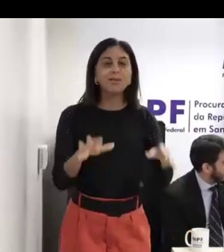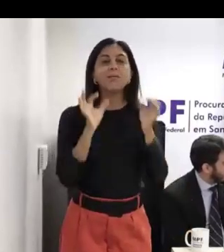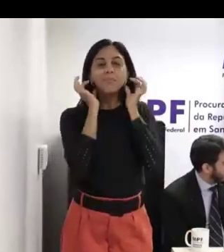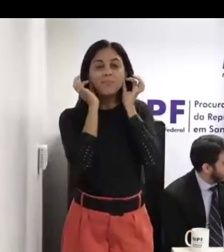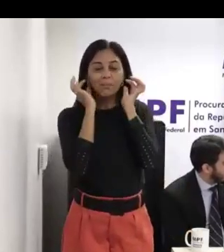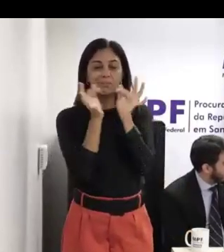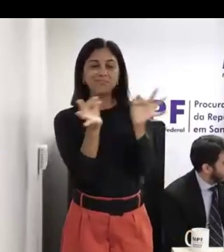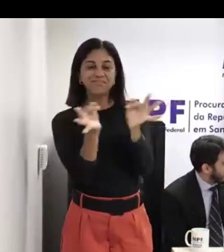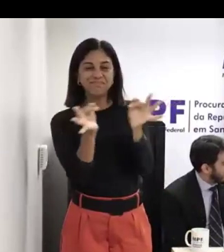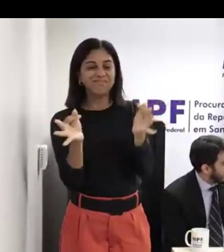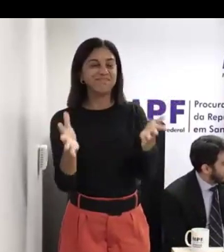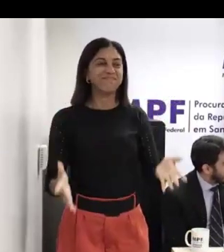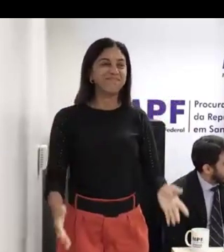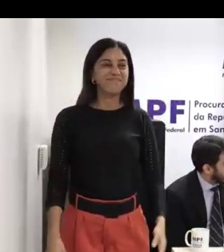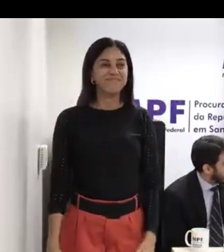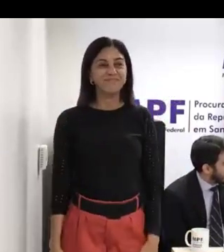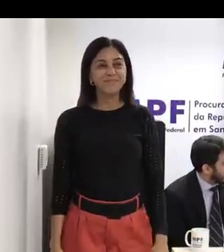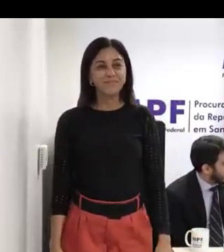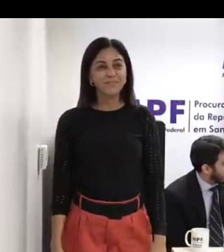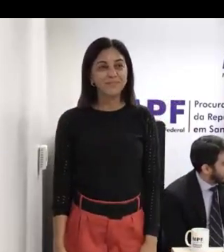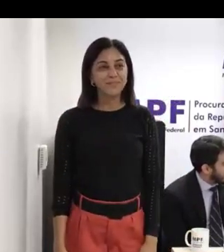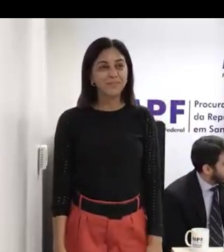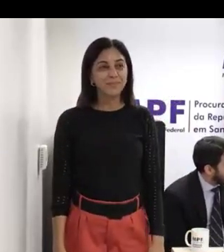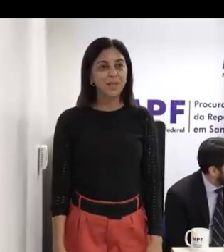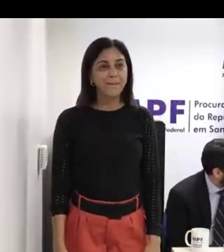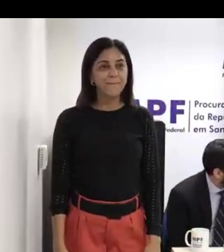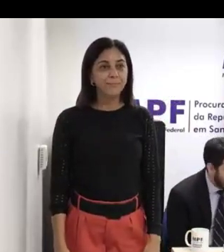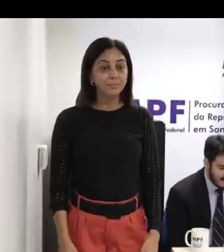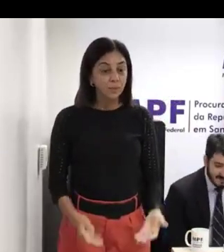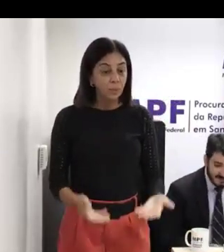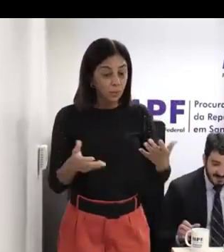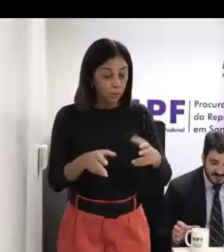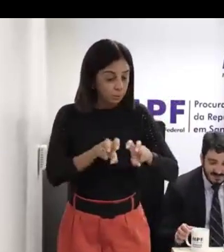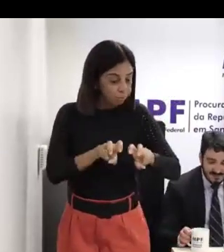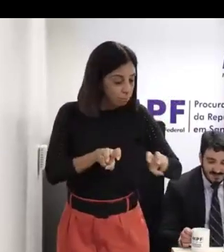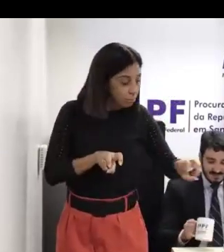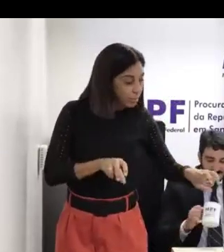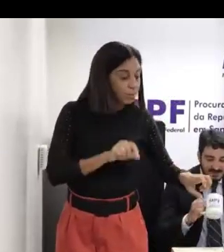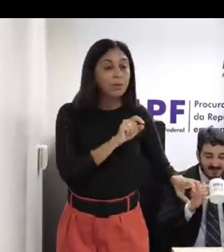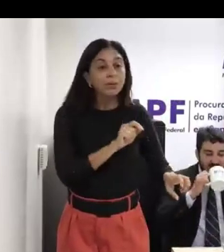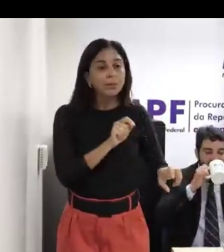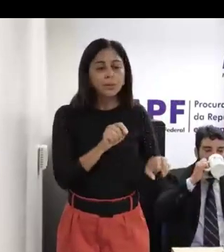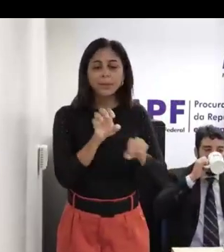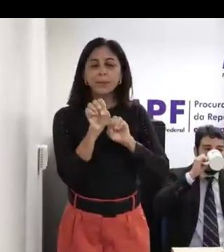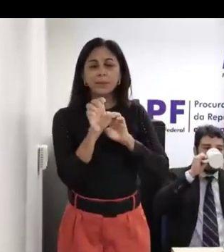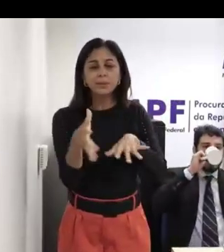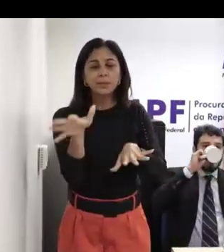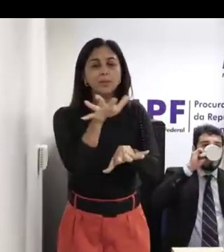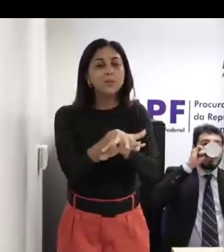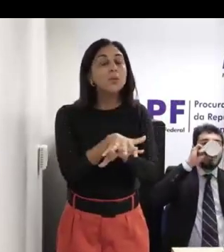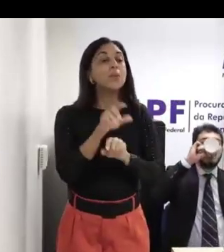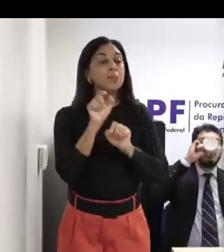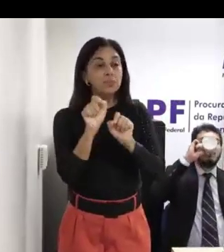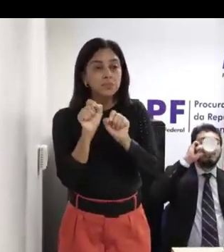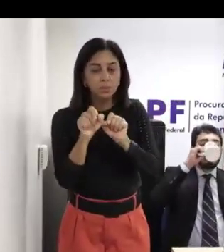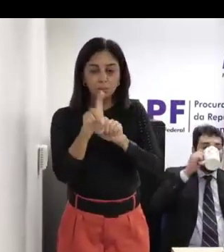brincos pequenos eh nessa mesa eu represento o movimento pela educação inclusiva que é um movimento que atua em